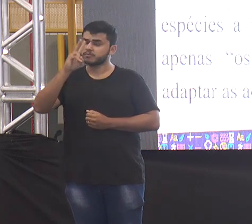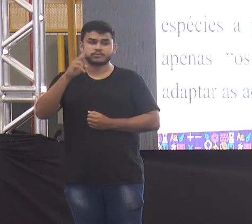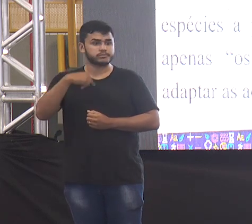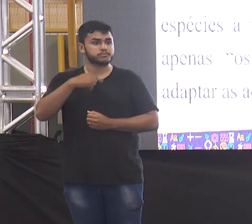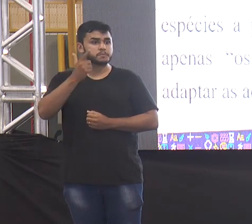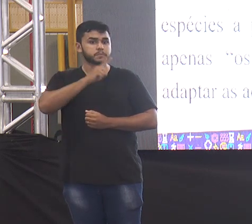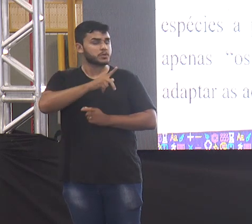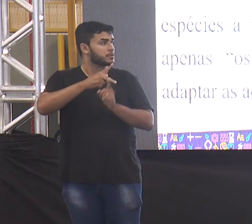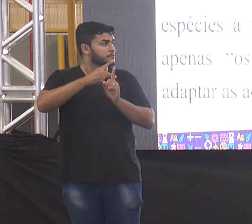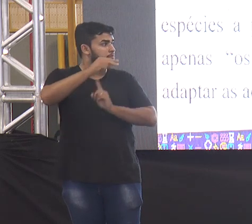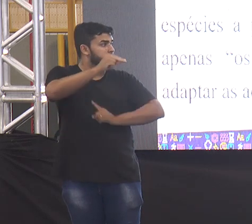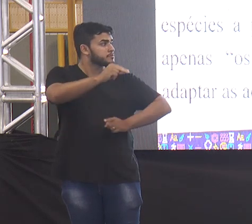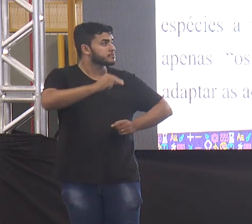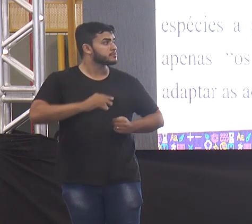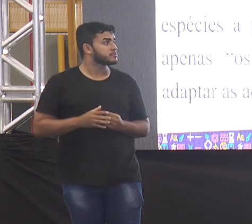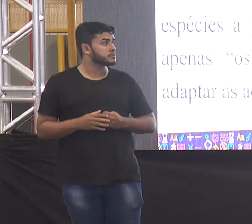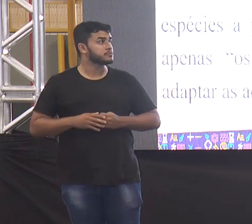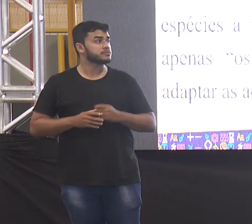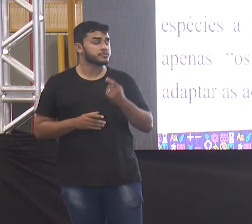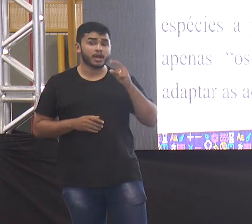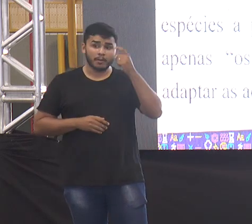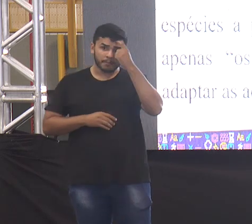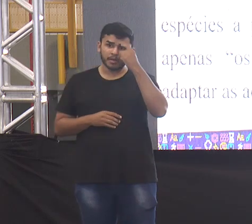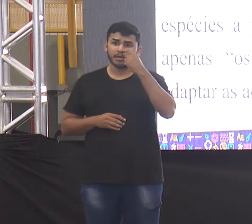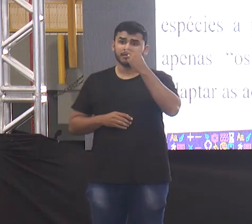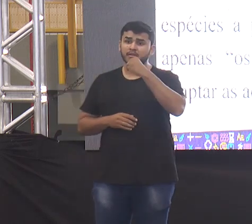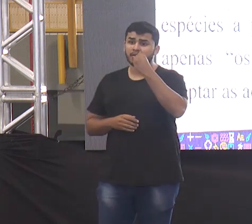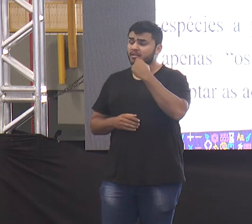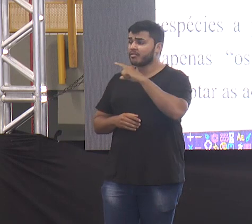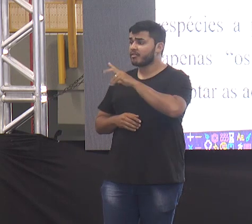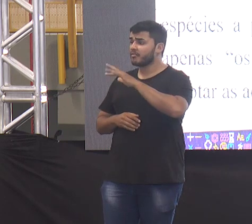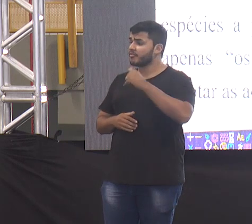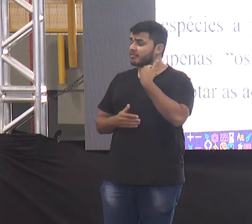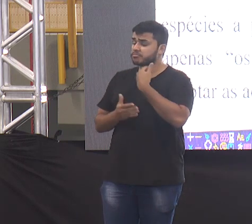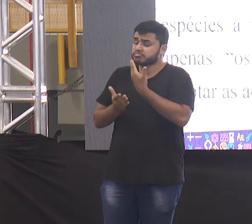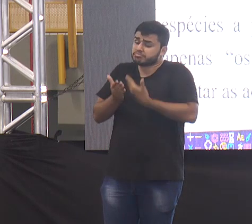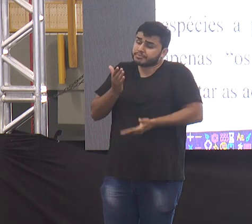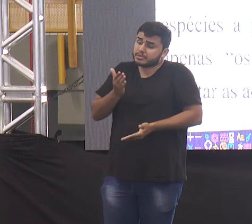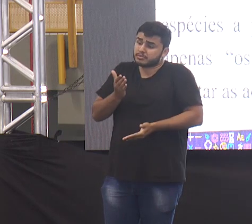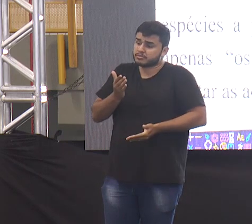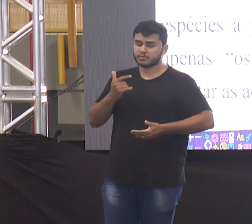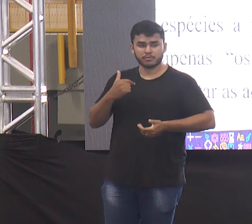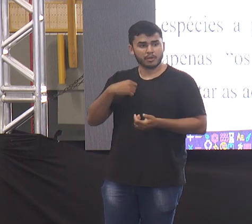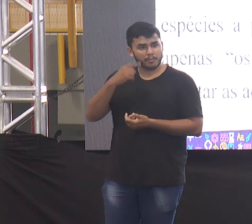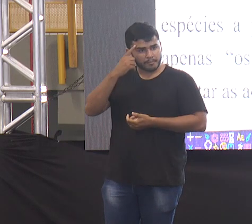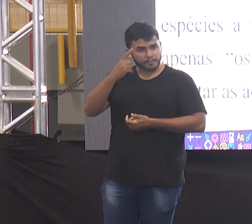perecer. É o darwinismo social.